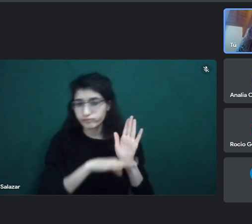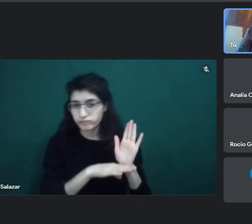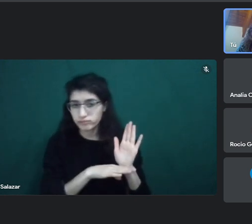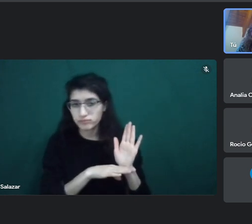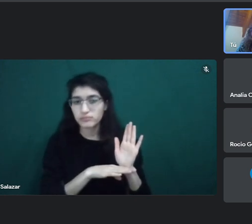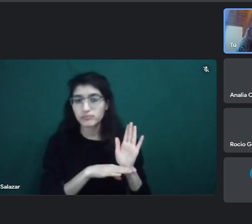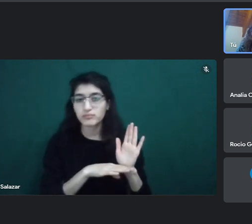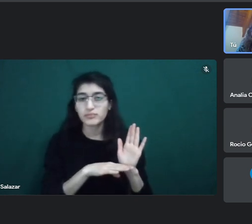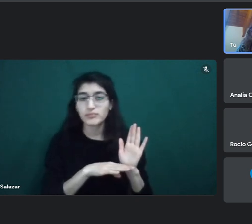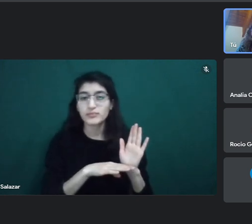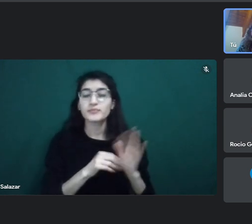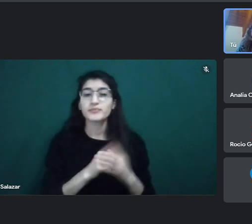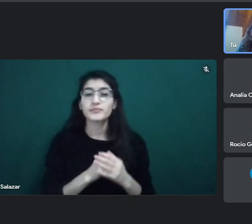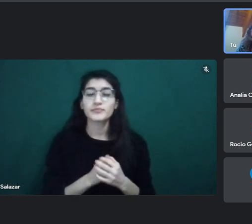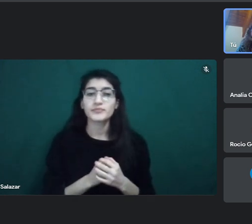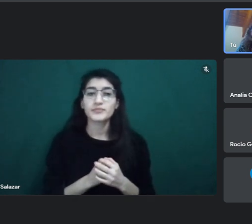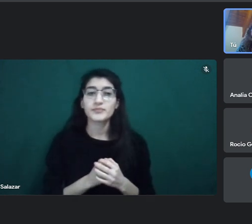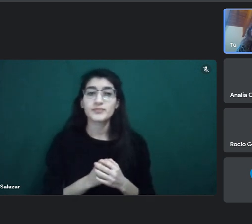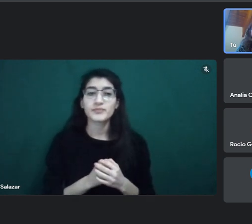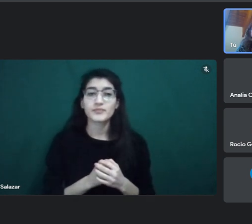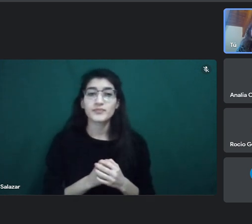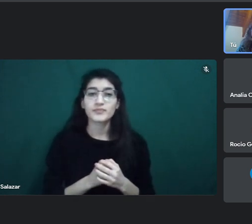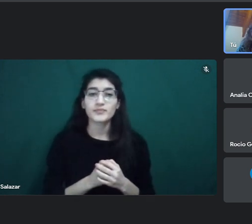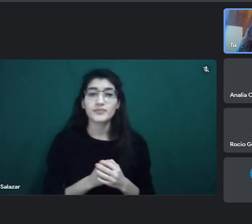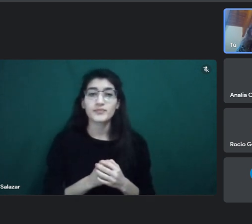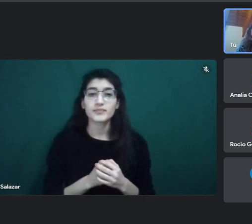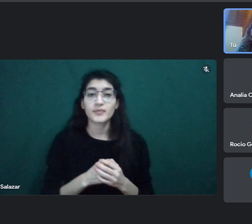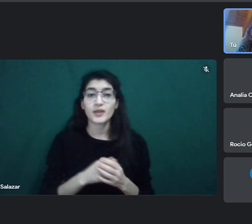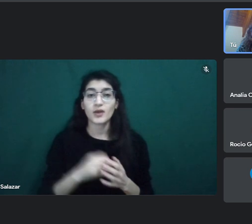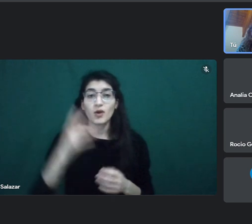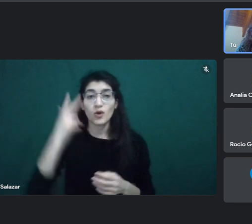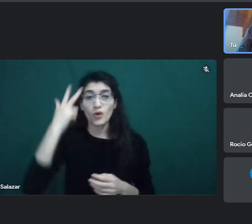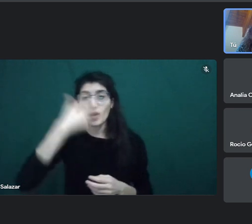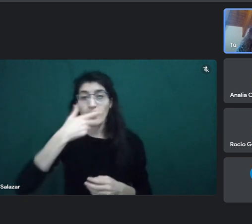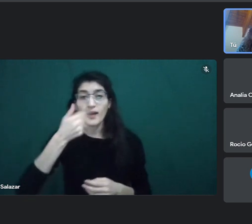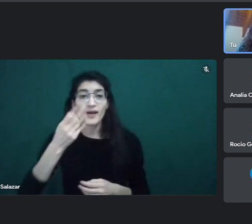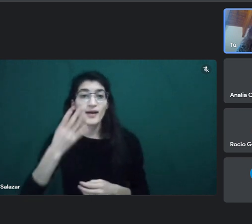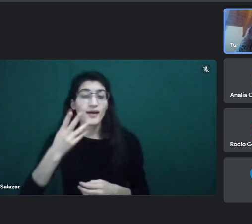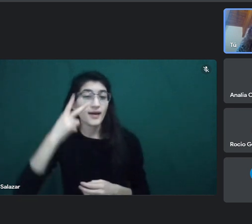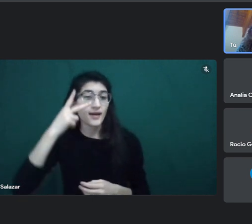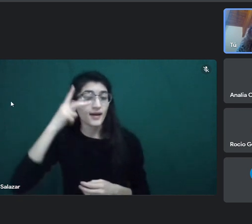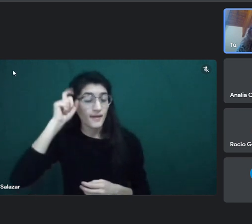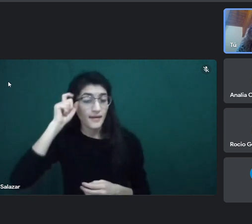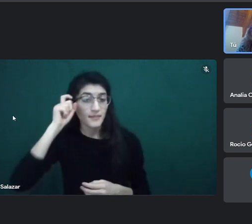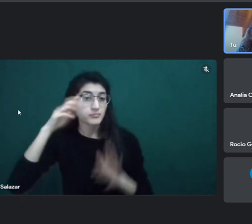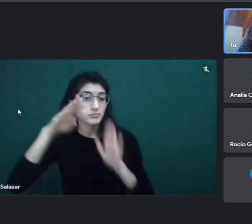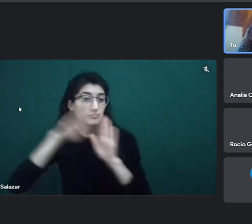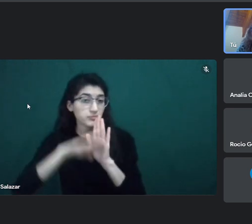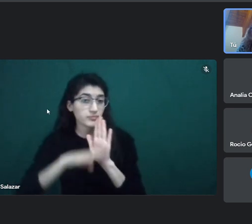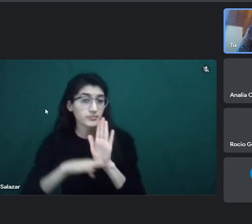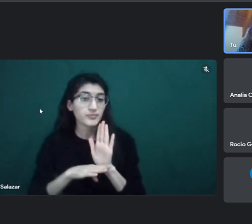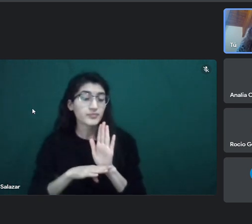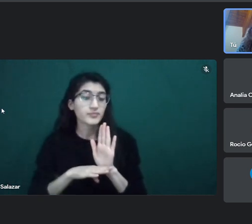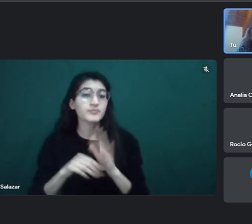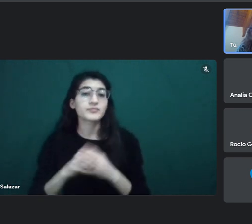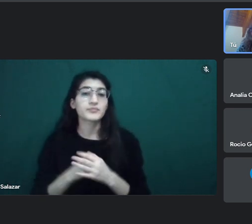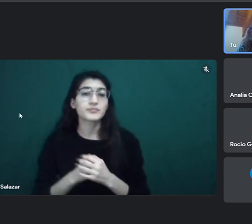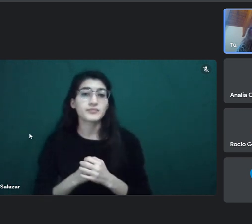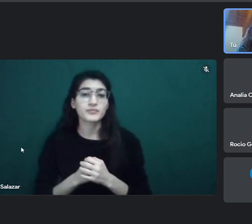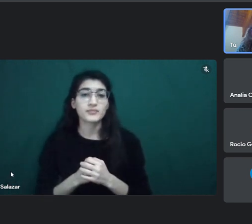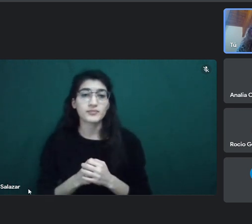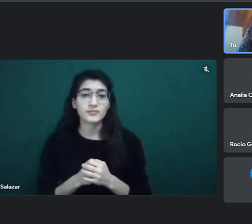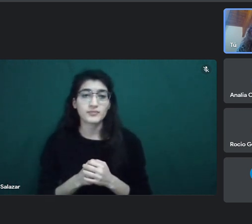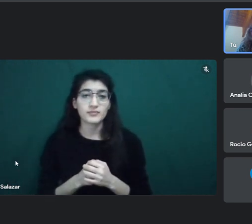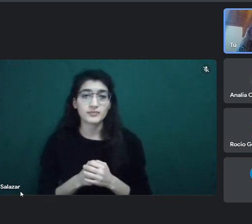en participio. Have, que puede ser having, has, también had o had. Y el do, doing, do,